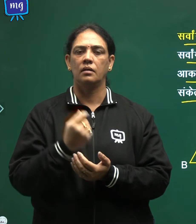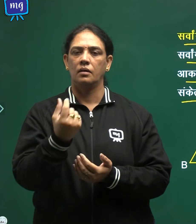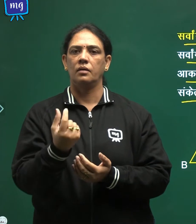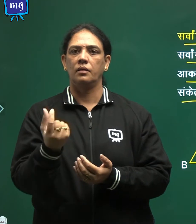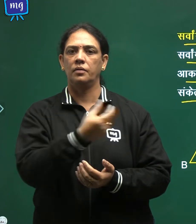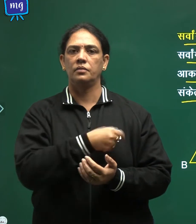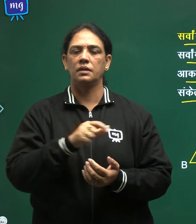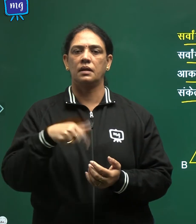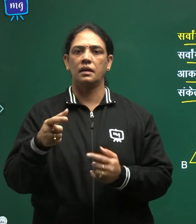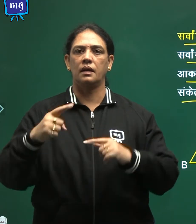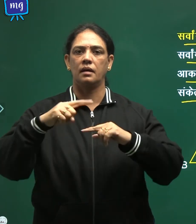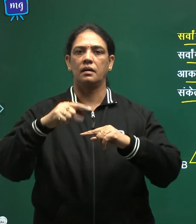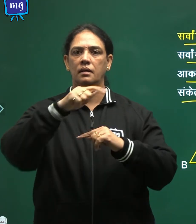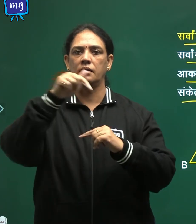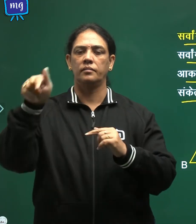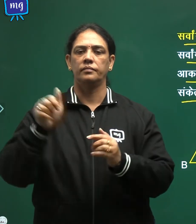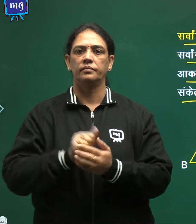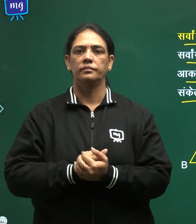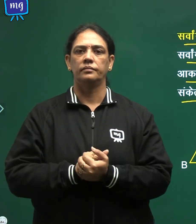प्रयोग करते हैं।